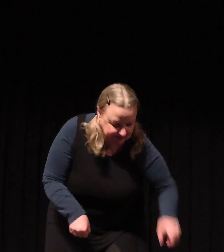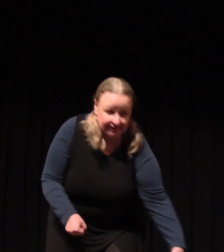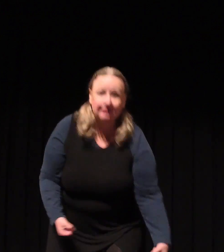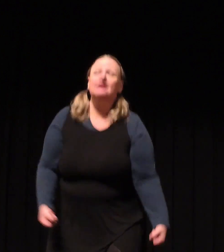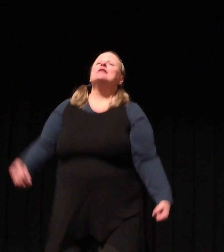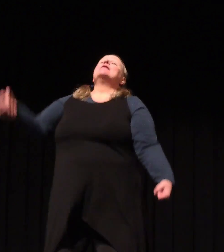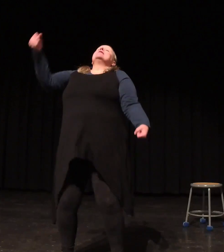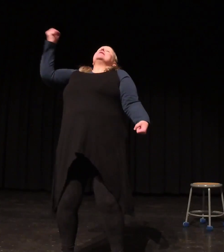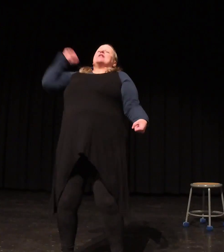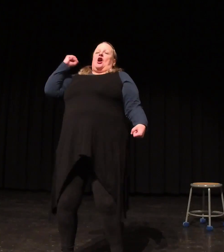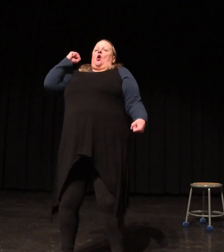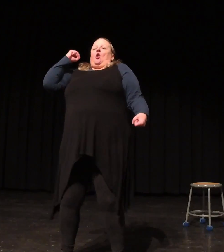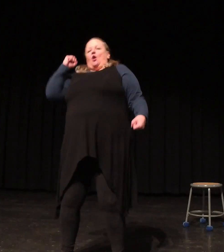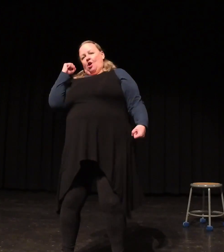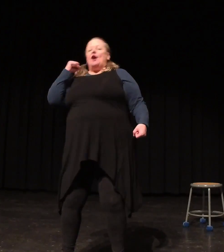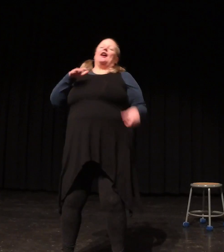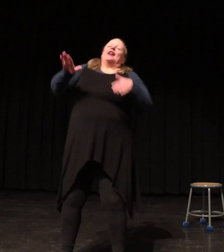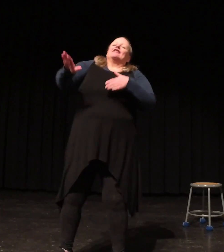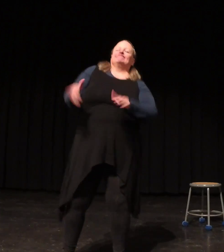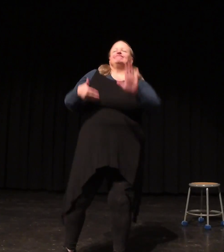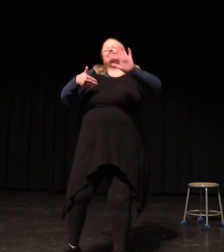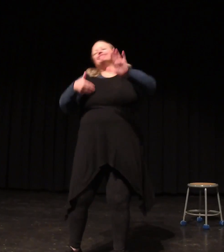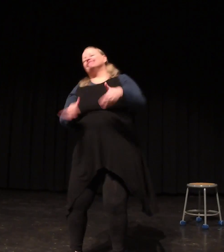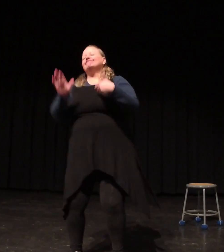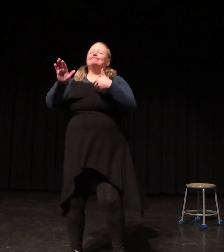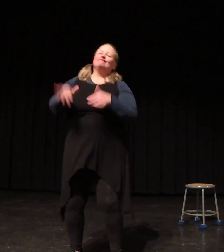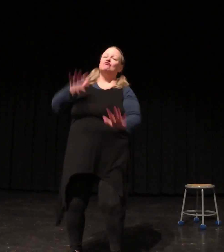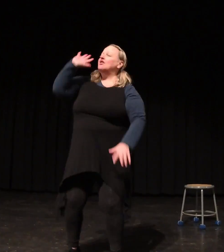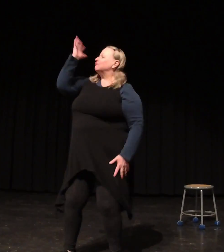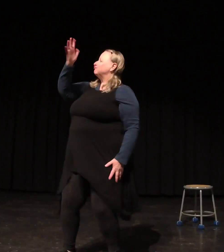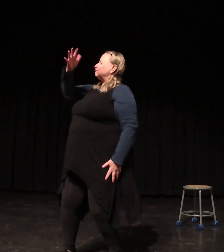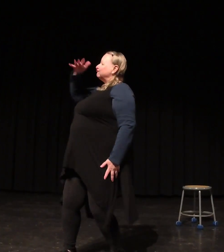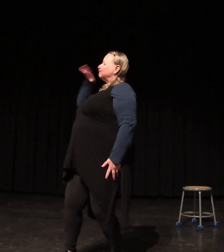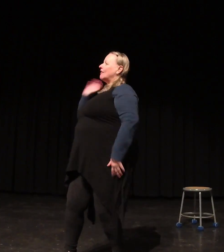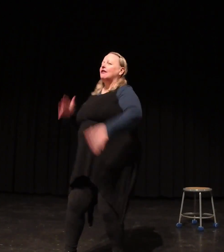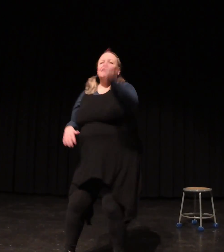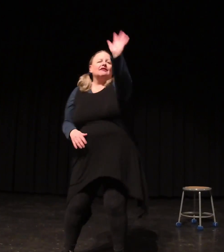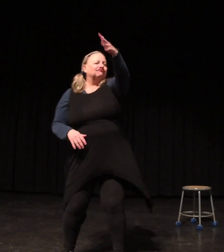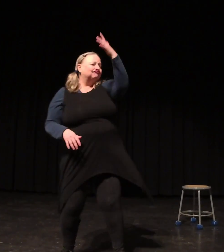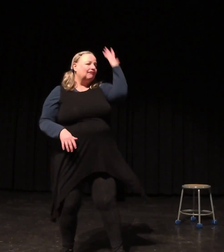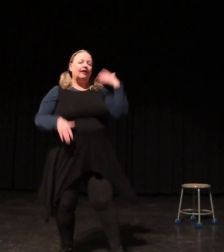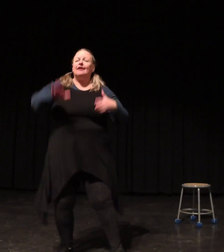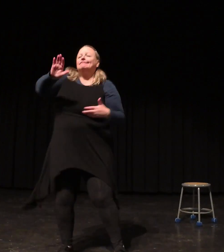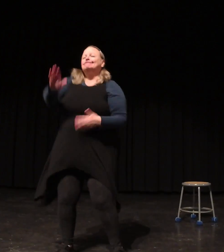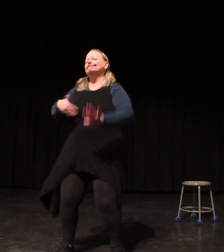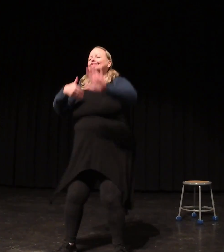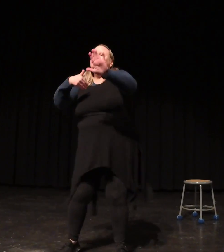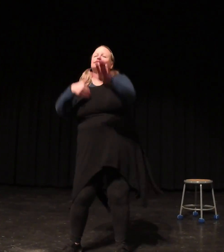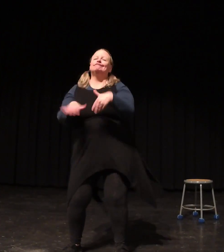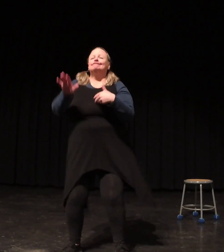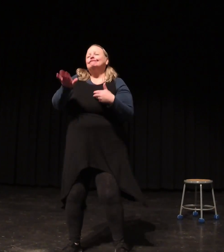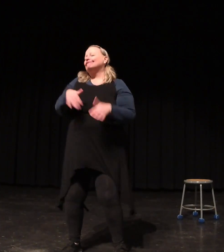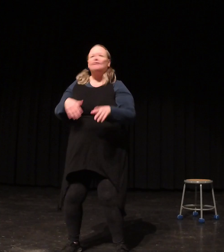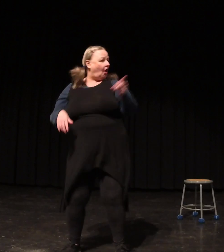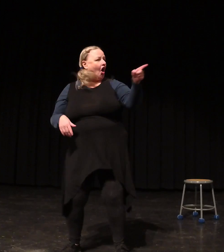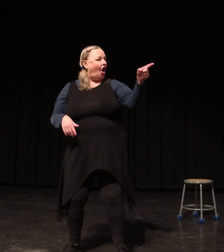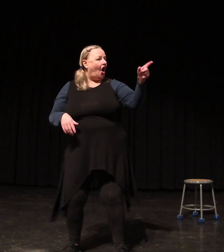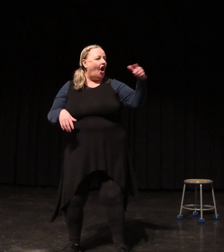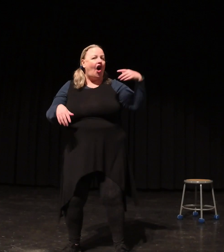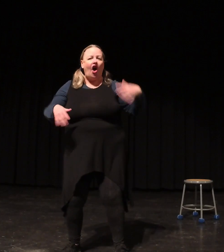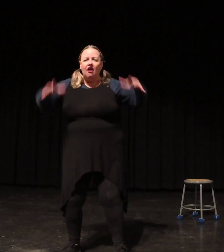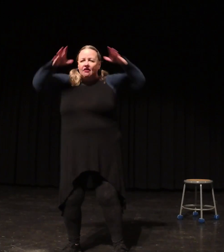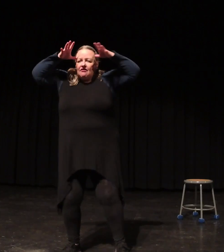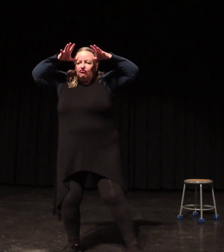va au prochain arbre. OK. Bon, je prends ma hache, ma botte à lunch, je reprends mon chemin dans la forêt.